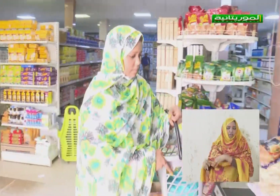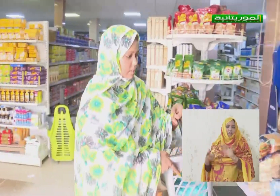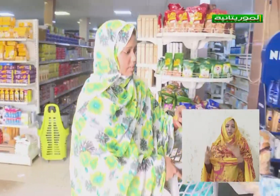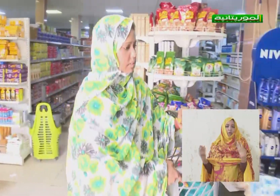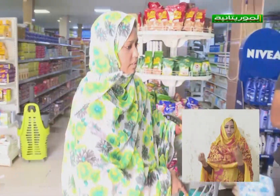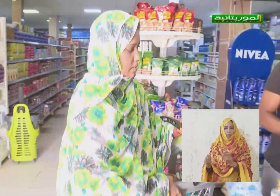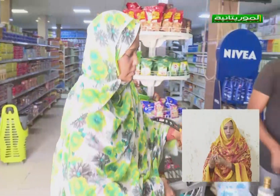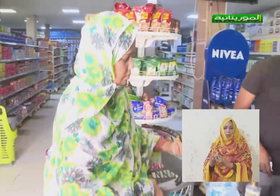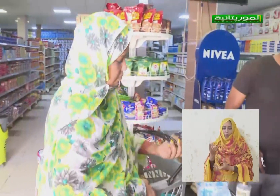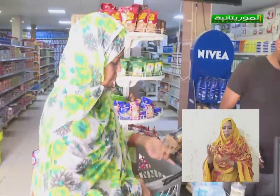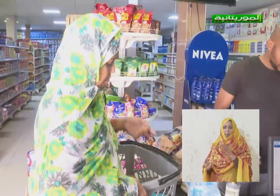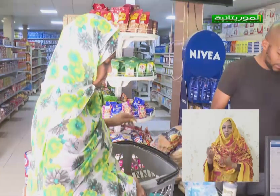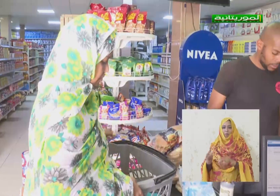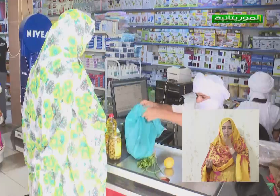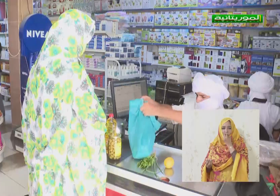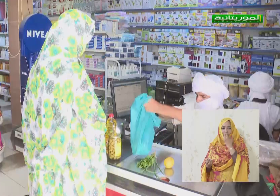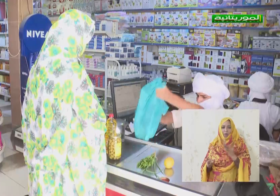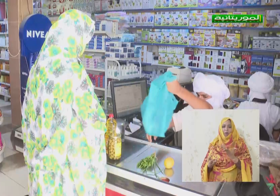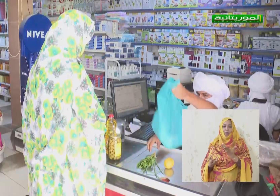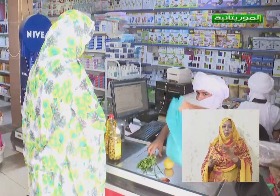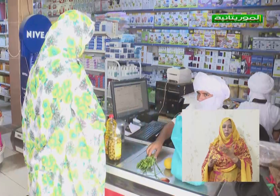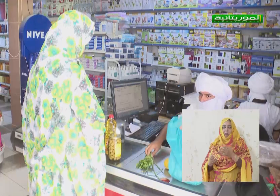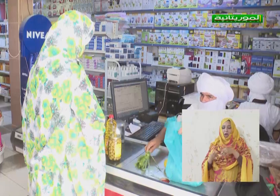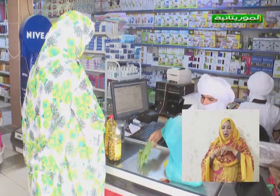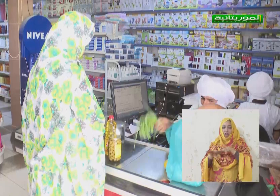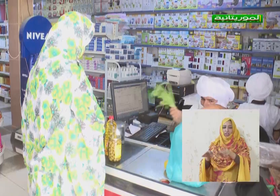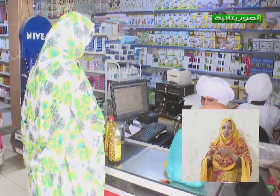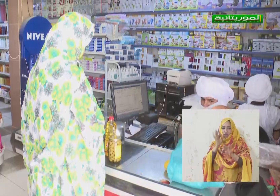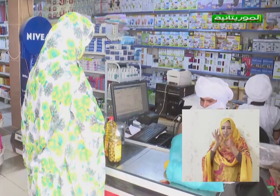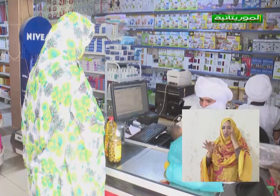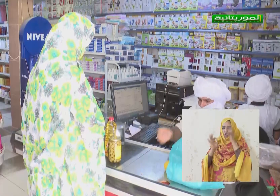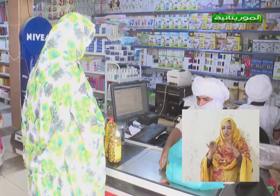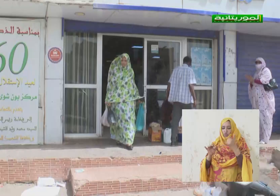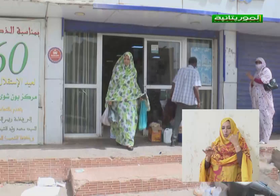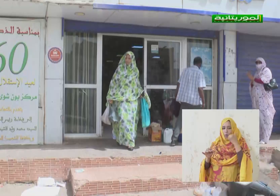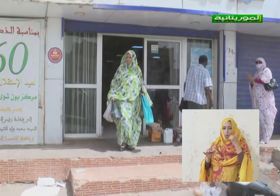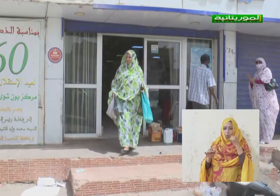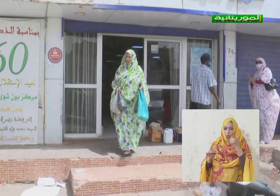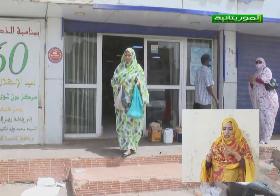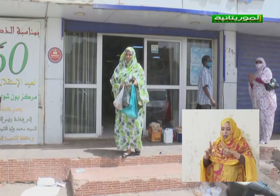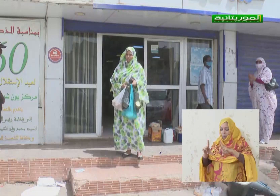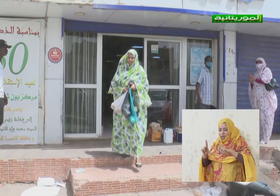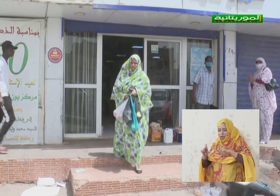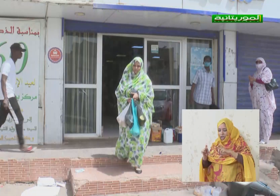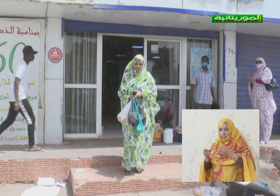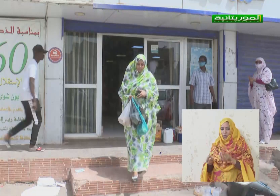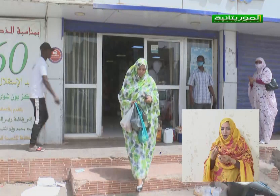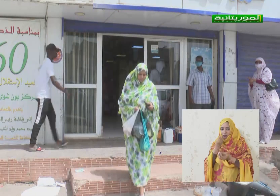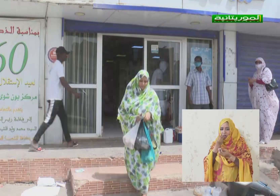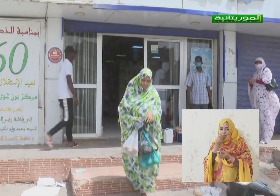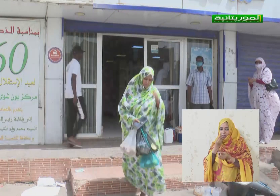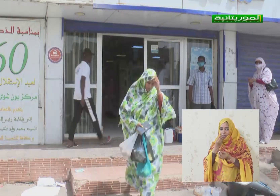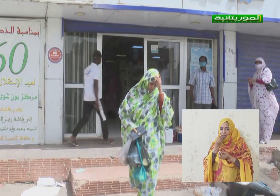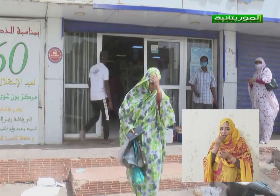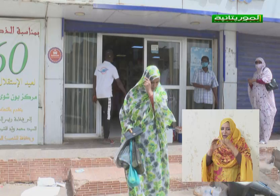بل سعت لتثبت نفسها في دروب الحياة الوعرة عبر مشروعها الخاص بتوفير الطعام لزبنائها